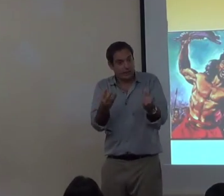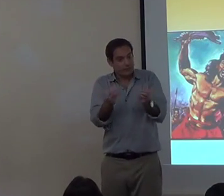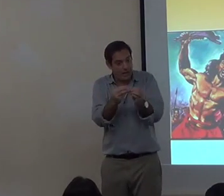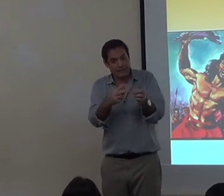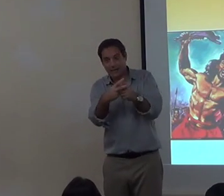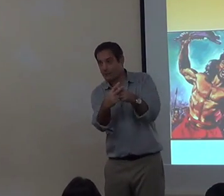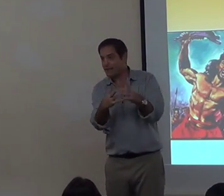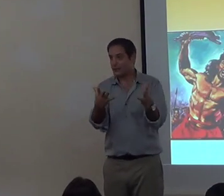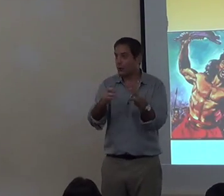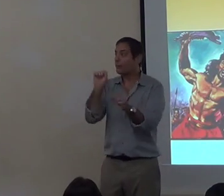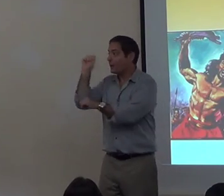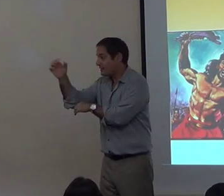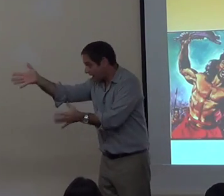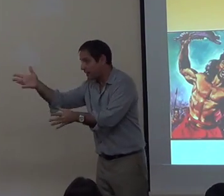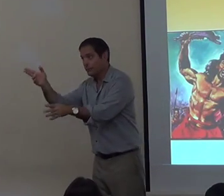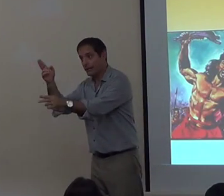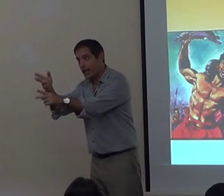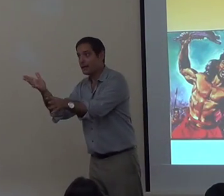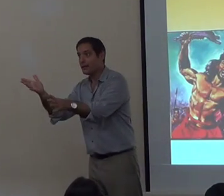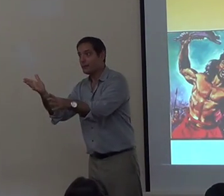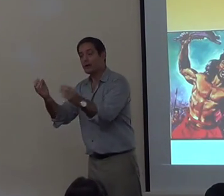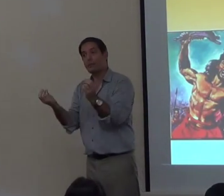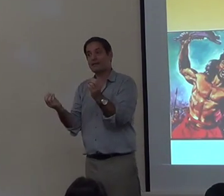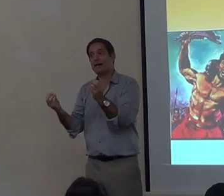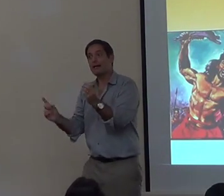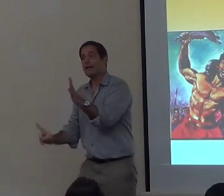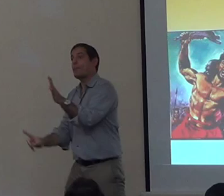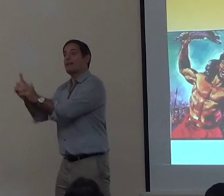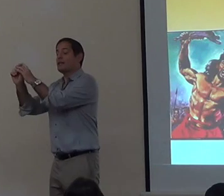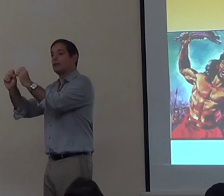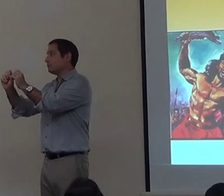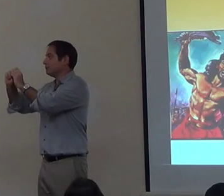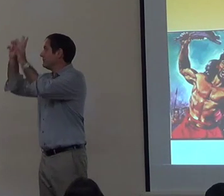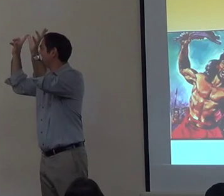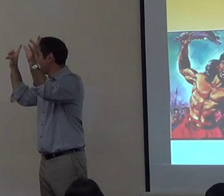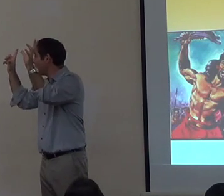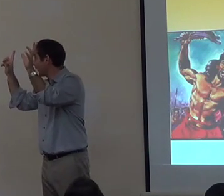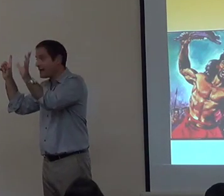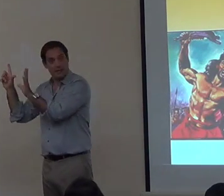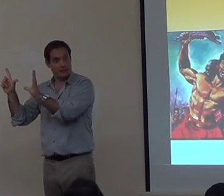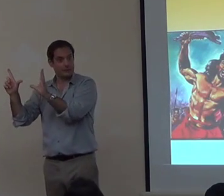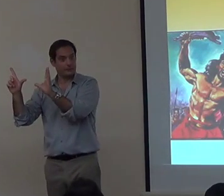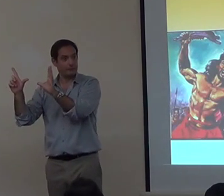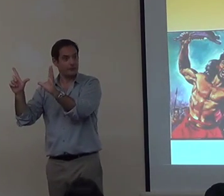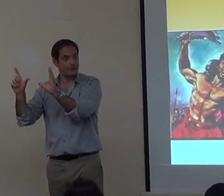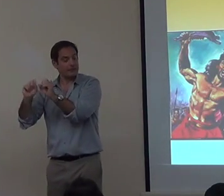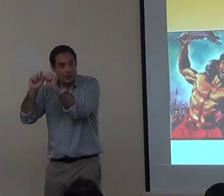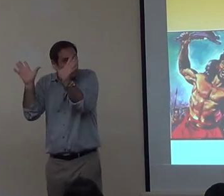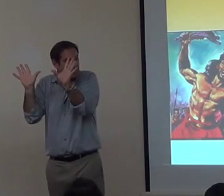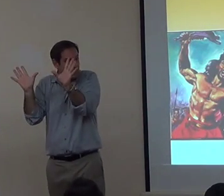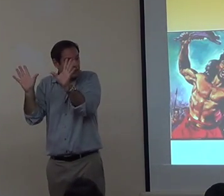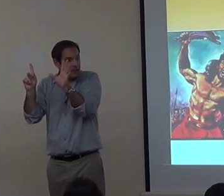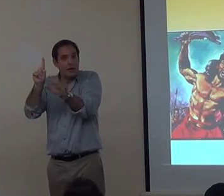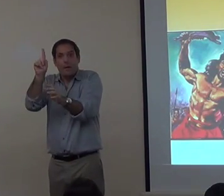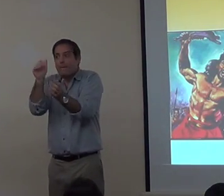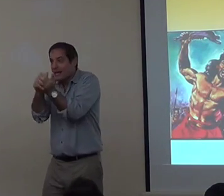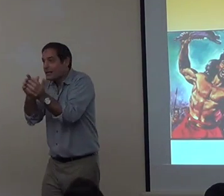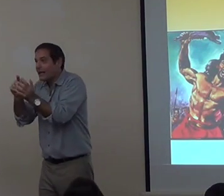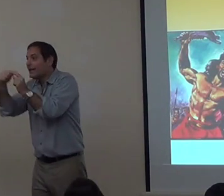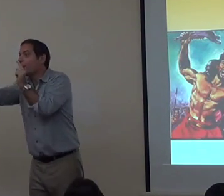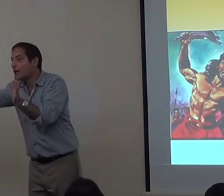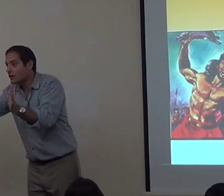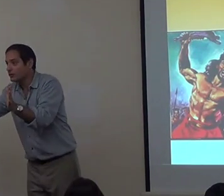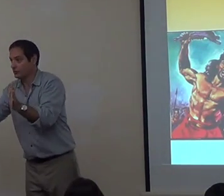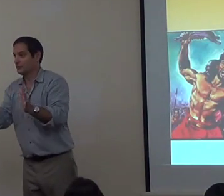¿viste? Cosas más, herramientas, todo para vencer, ¿verdad? Pero ¿qué pasa? Le aparecieron de sorpresa ahí, de sorpresa,